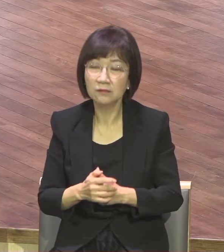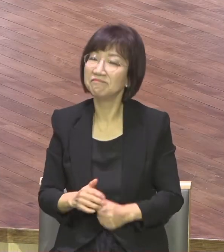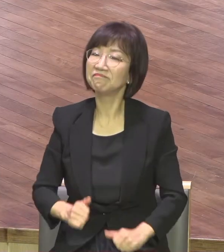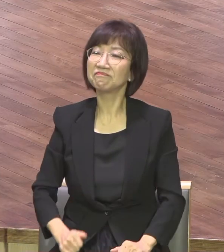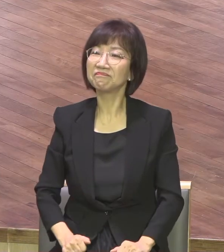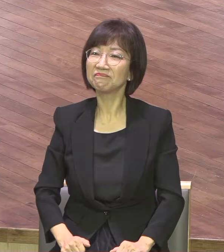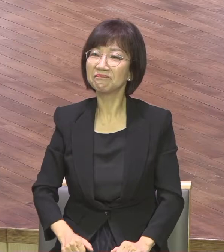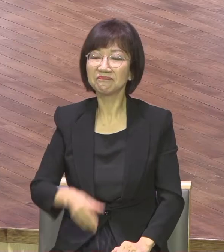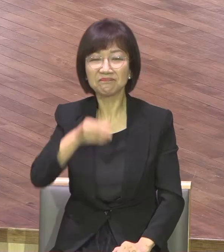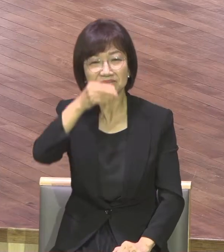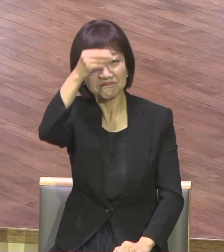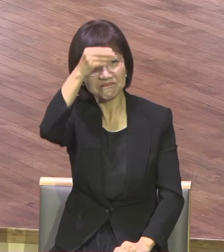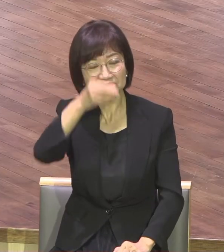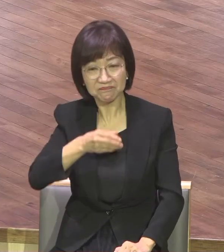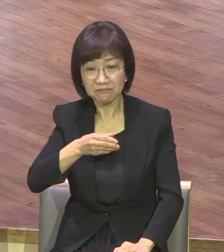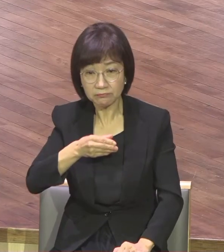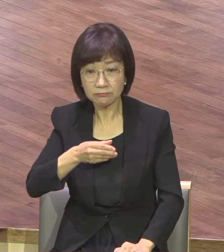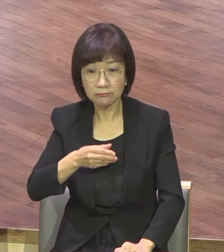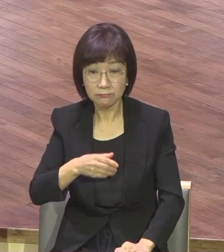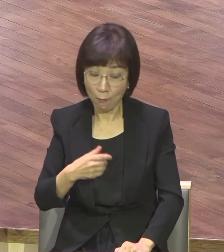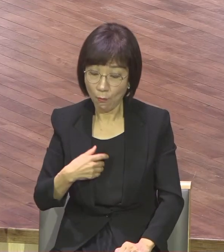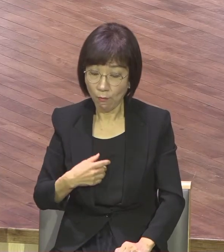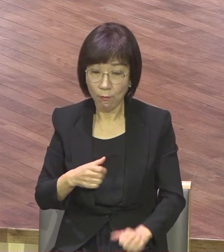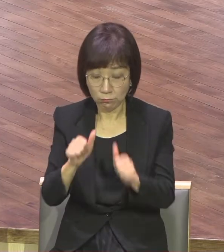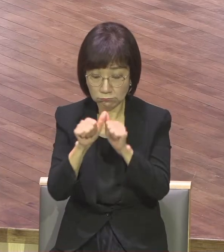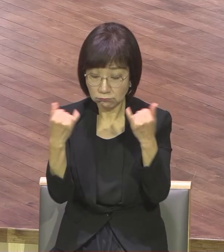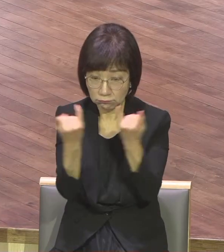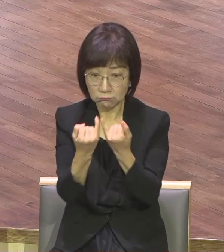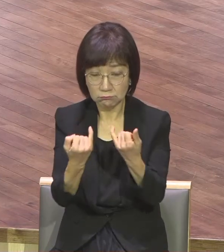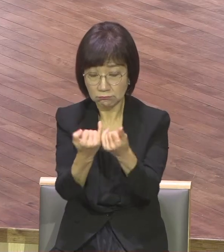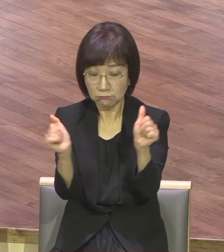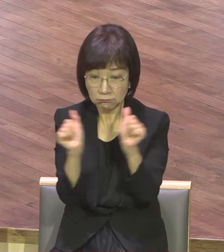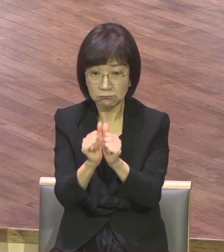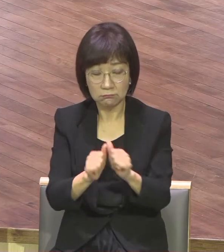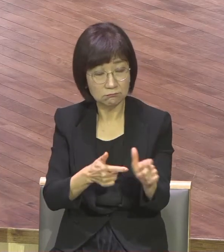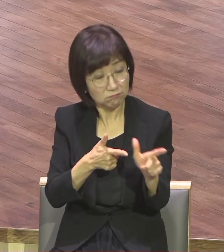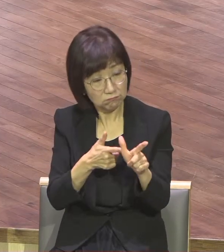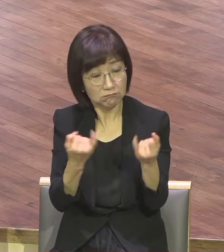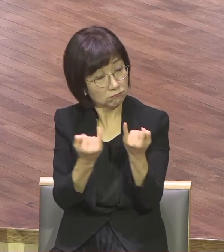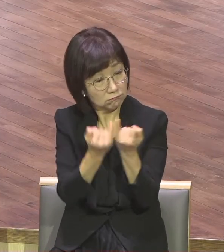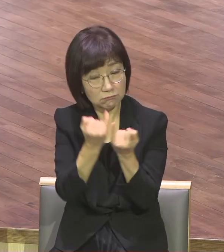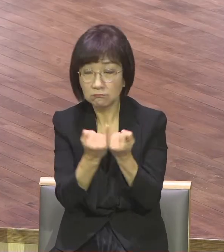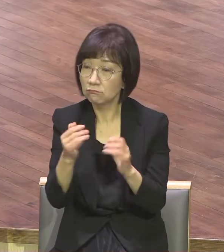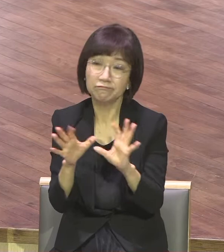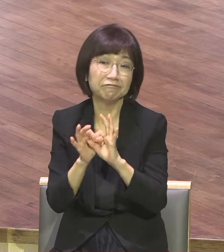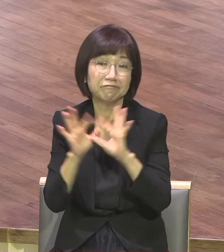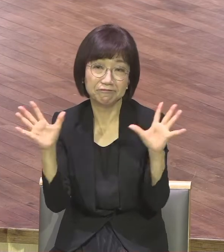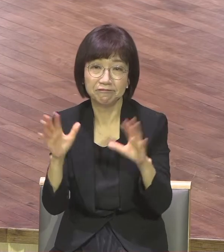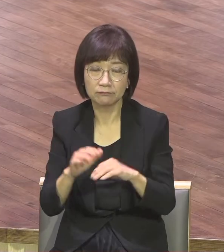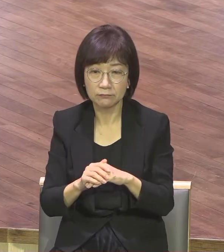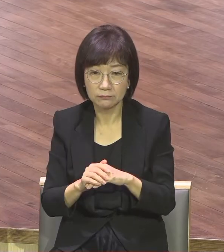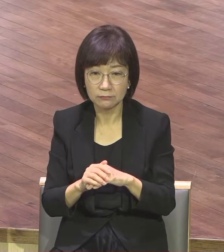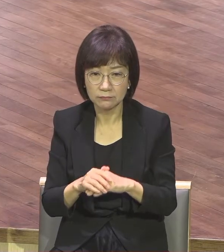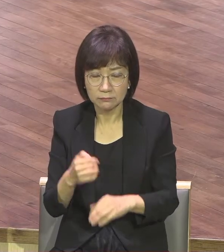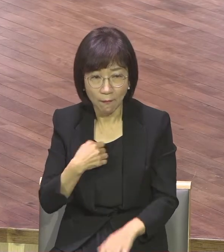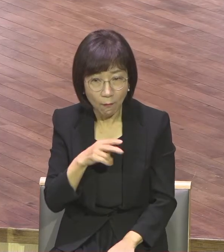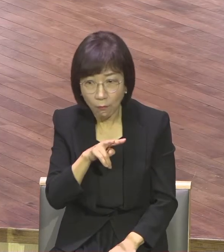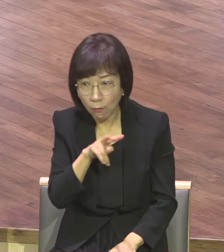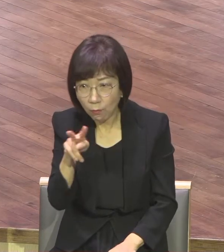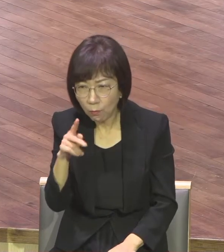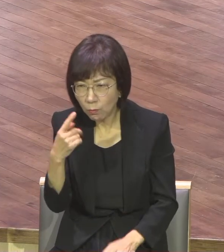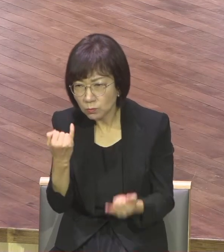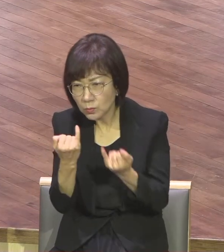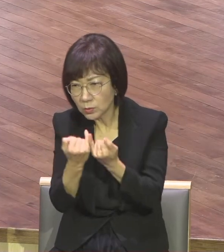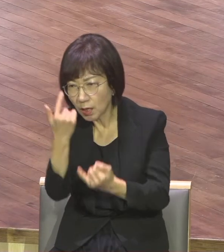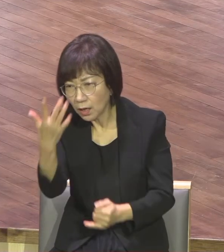그냥 공식적으로나 사적으로나 모든 부분에 대해서 여자인지 남자인지 알 수 없는